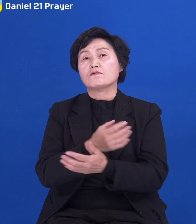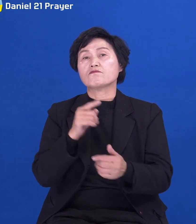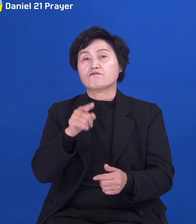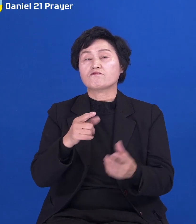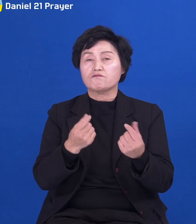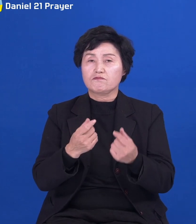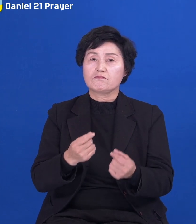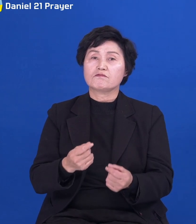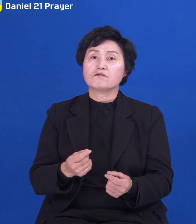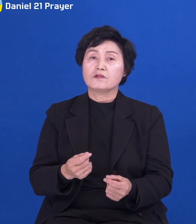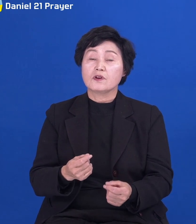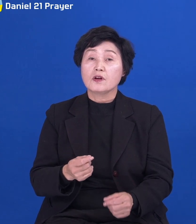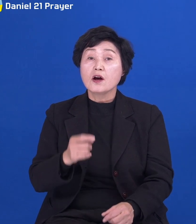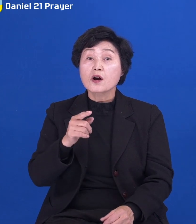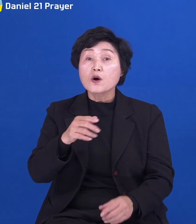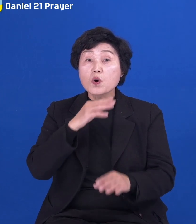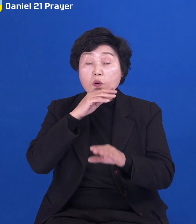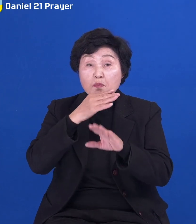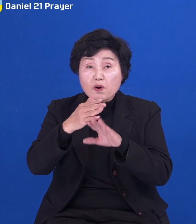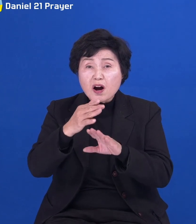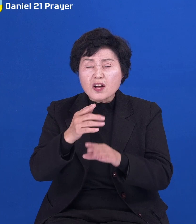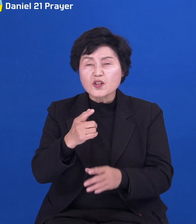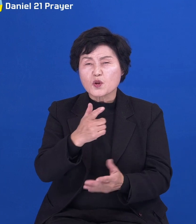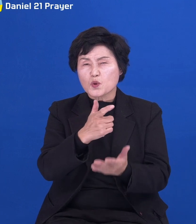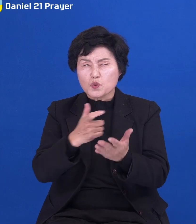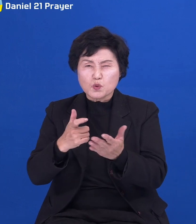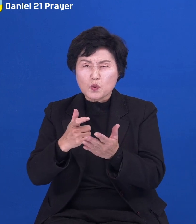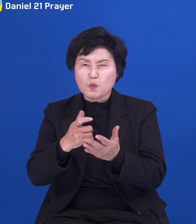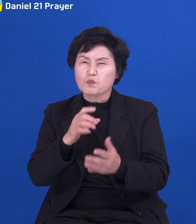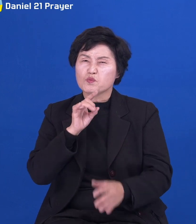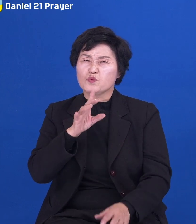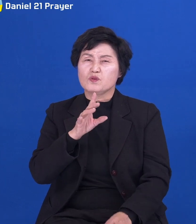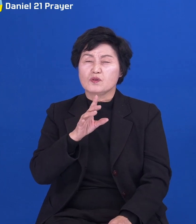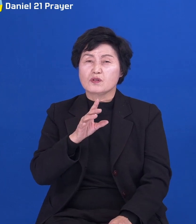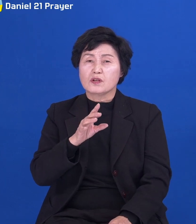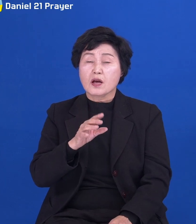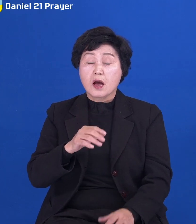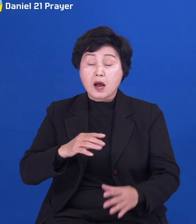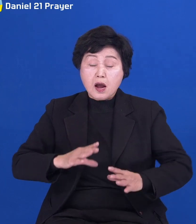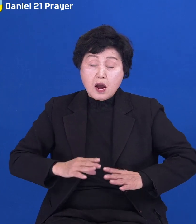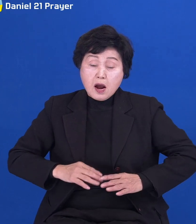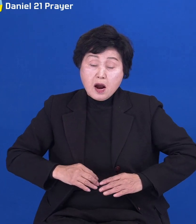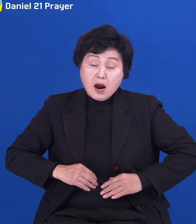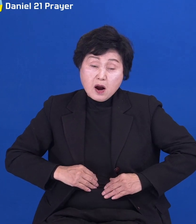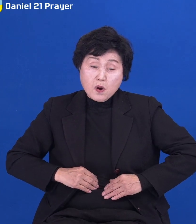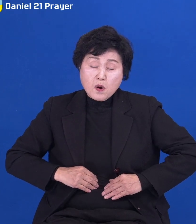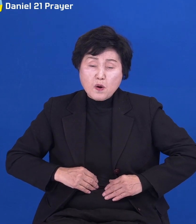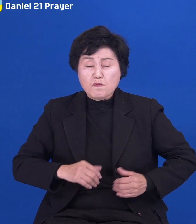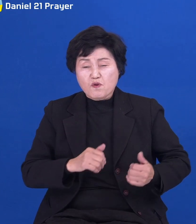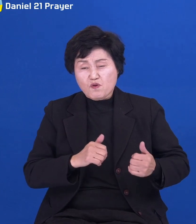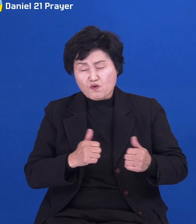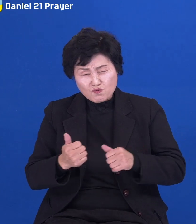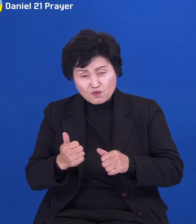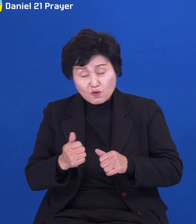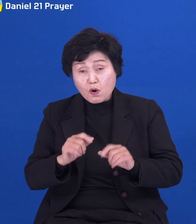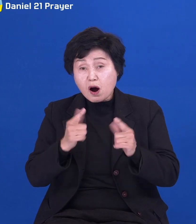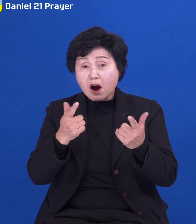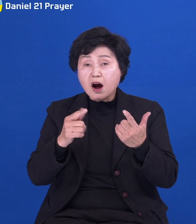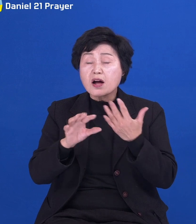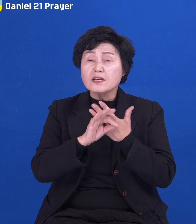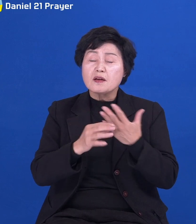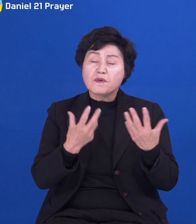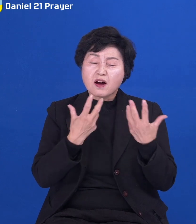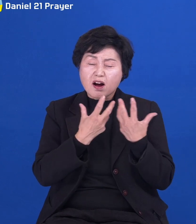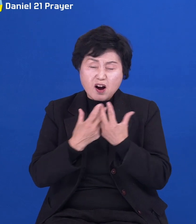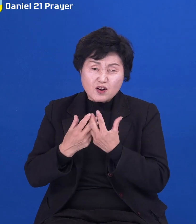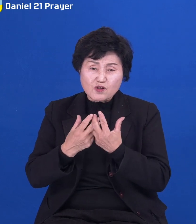존재했어요. 굶어 죽을 각오, 매 맞아 죽을 각오, 얼어 죽어야 할 각오, 이것이 고난의 행군 시대에